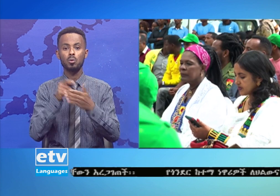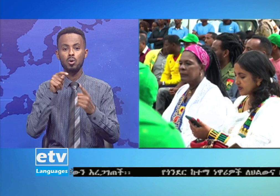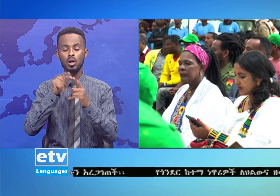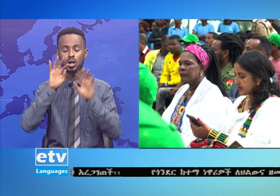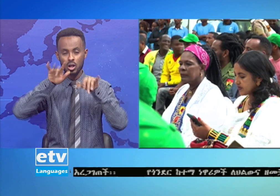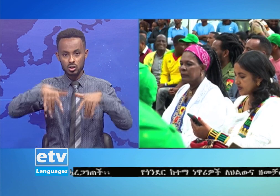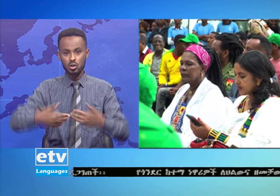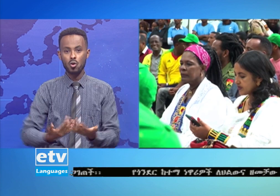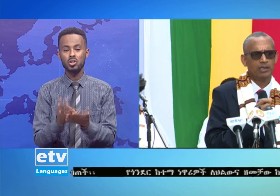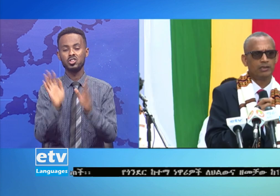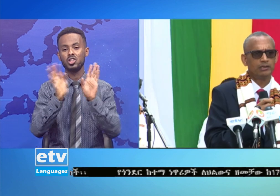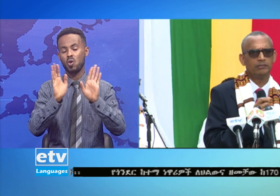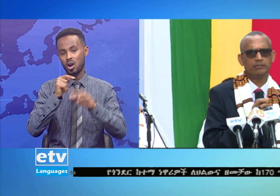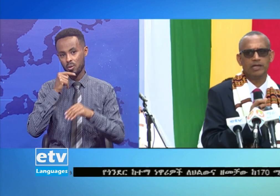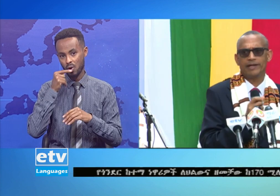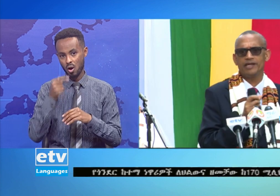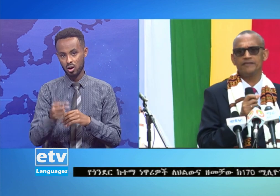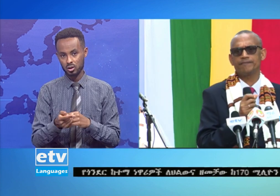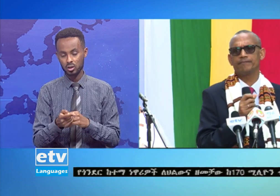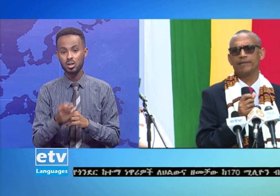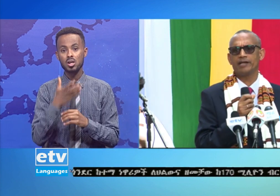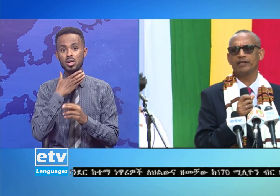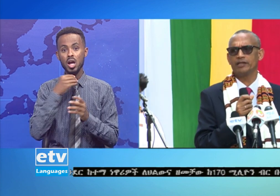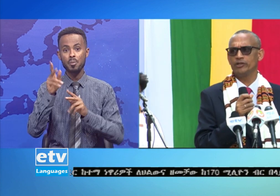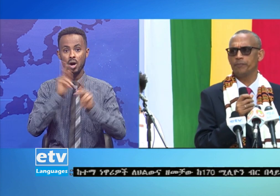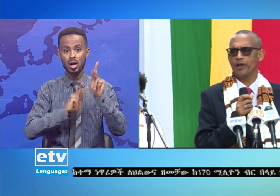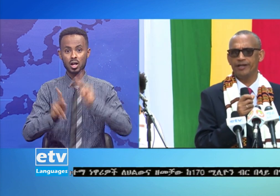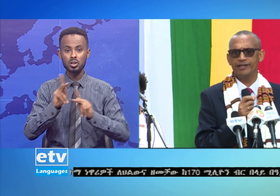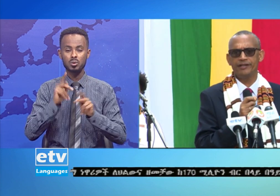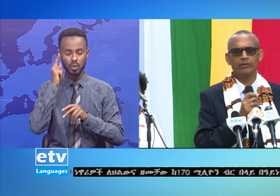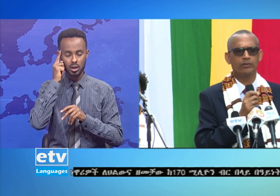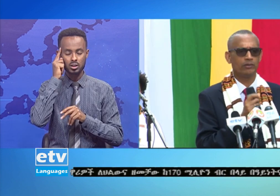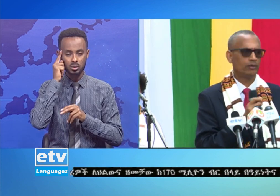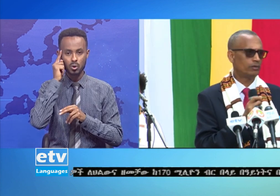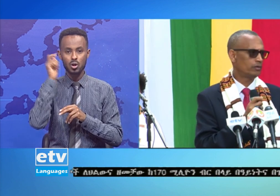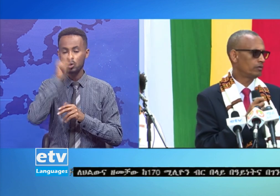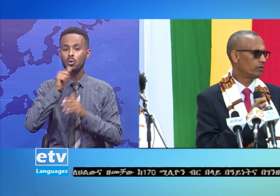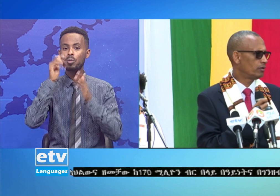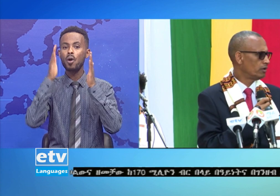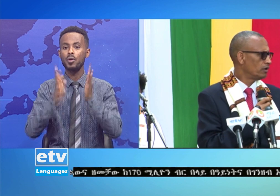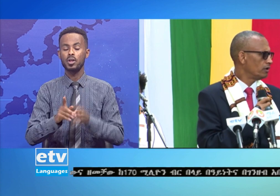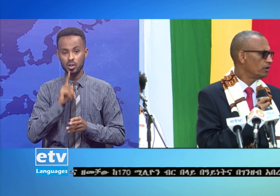ሲኦል እንሸኘዋለን ብለዋል። የአማራ ህዝብ የሚያቀነቅነው ኢትዮጵያዊነትን ነው።